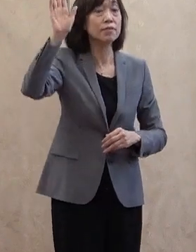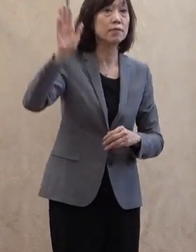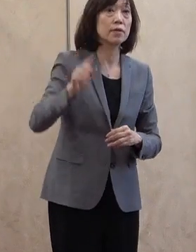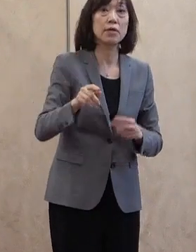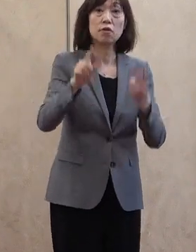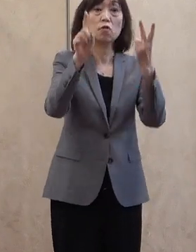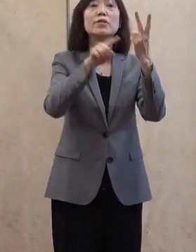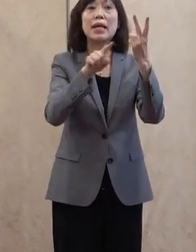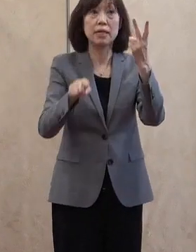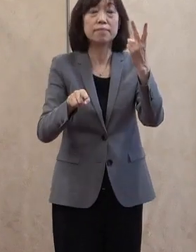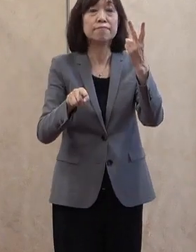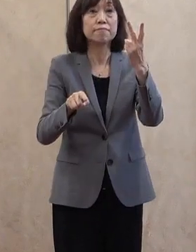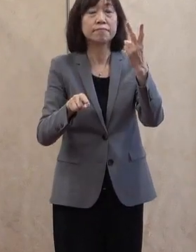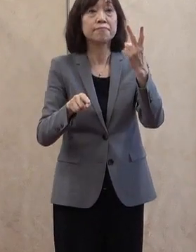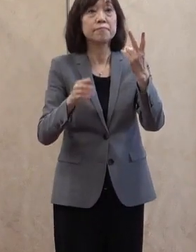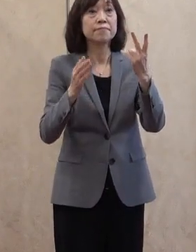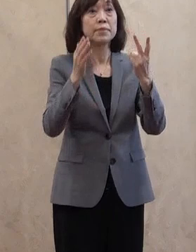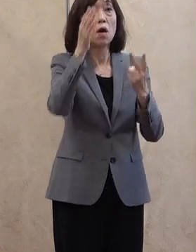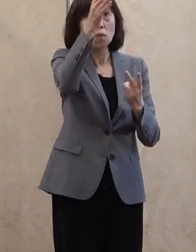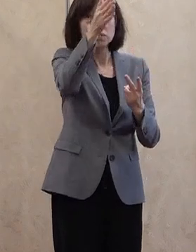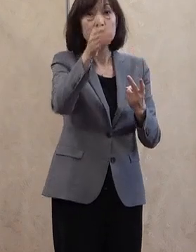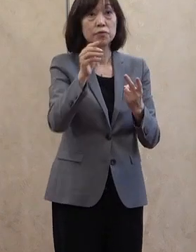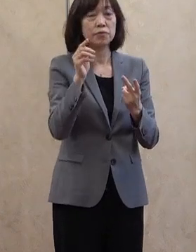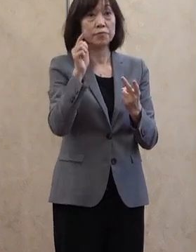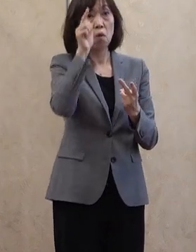ですかね。そしたら一番奥の、はい、